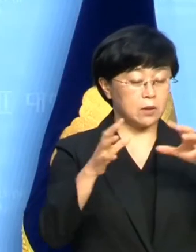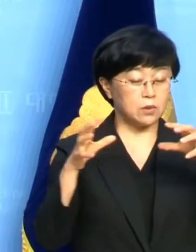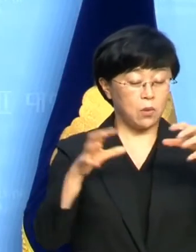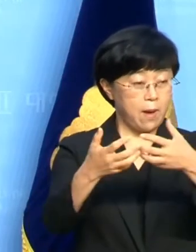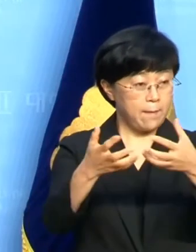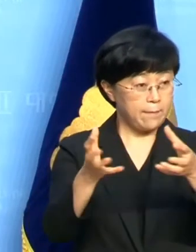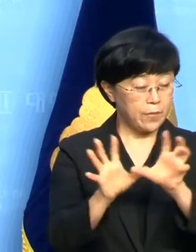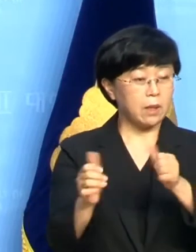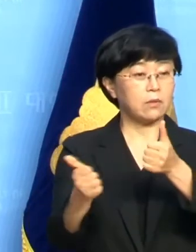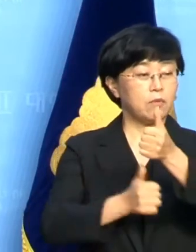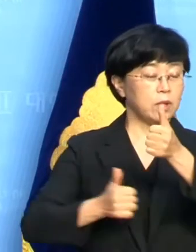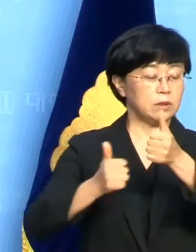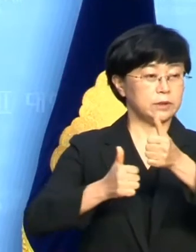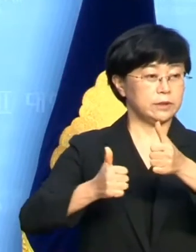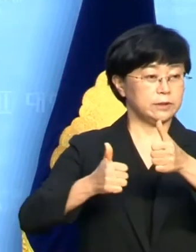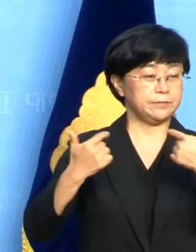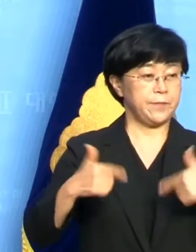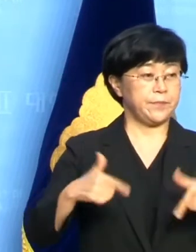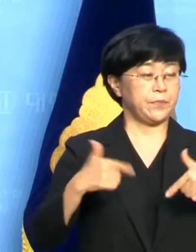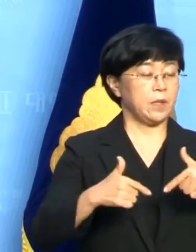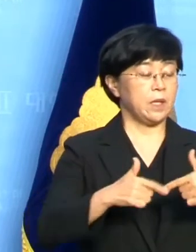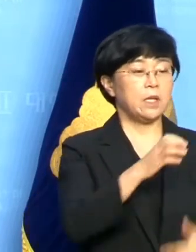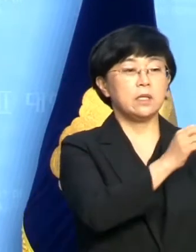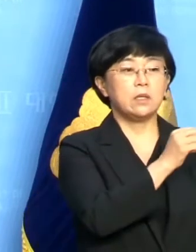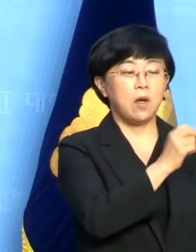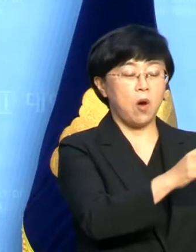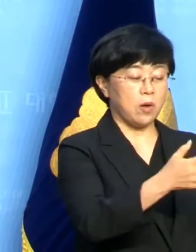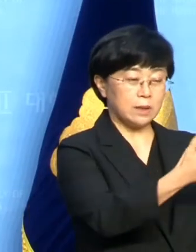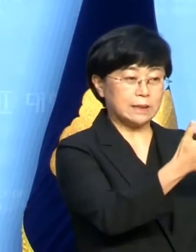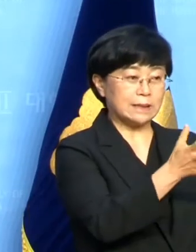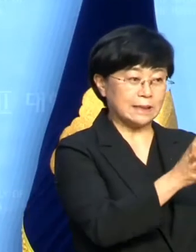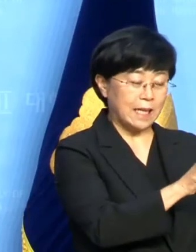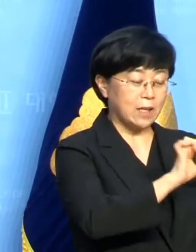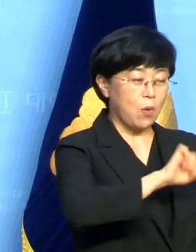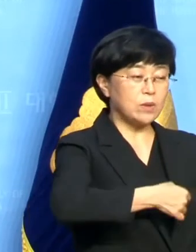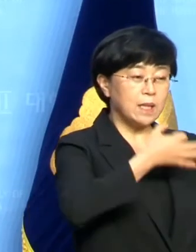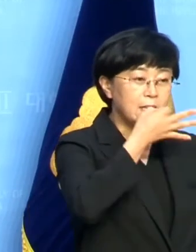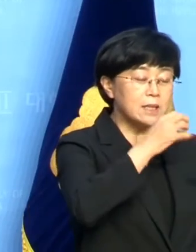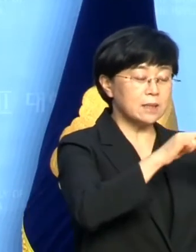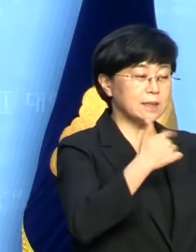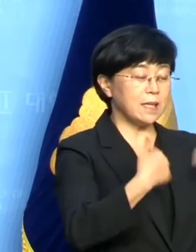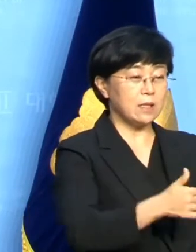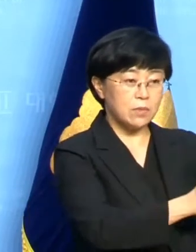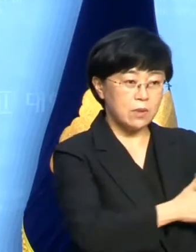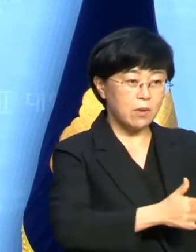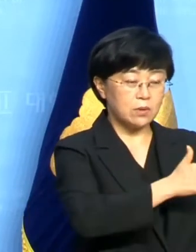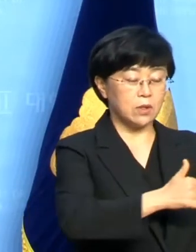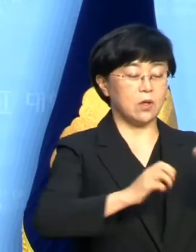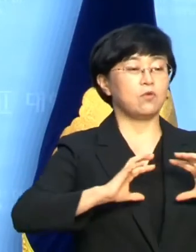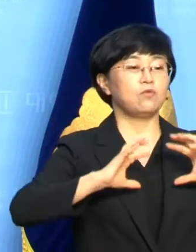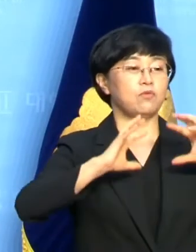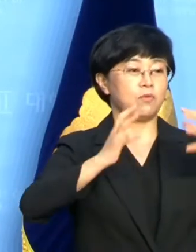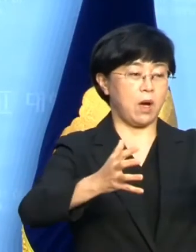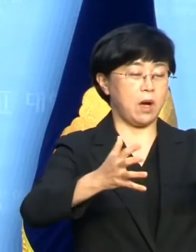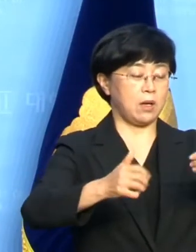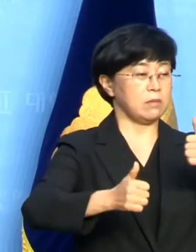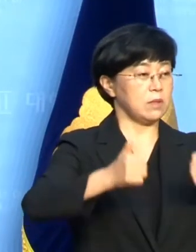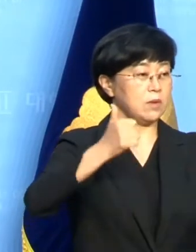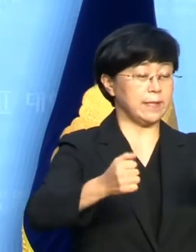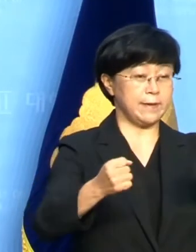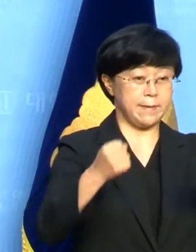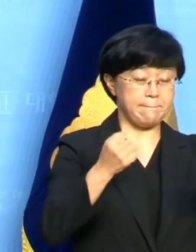가방 위원들은 여당의 독성 적 상임위 운영에도 불구하고 국가 경쟁력을 통한